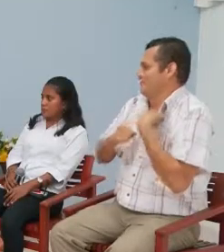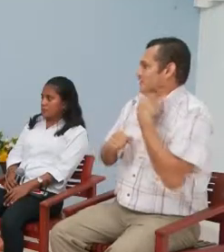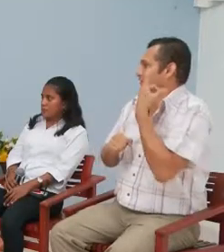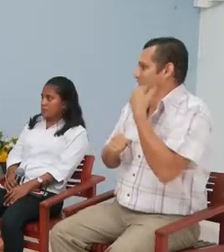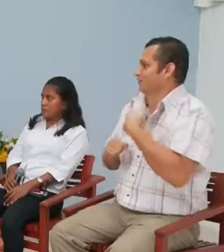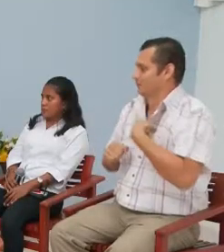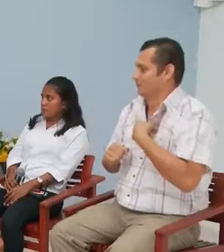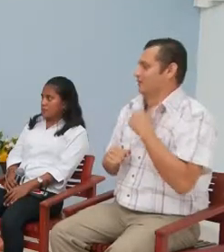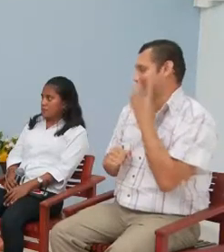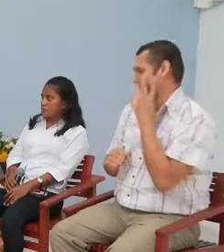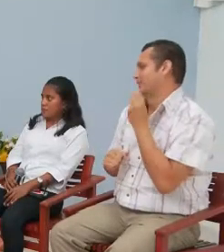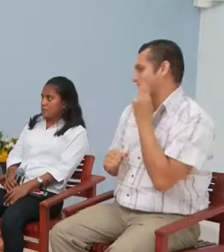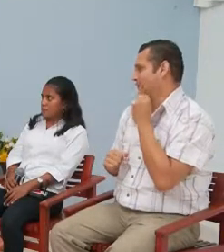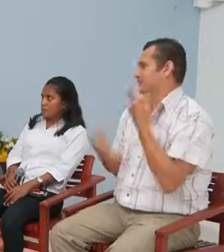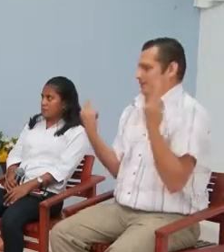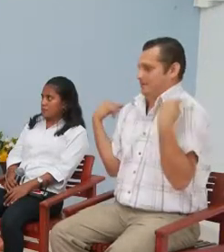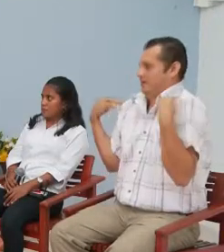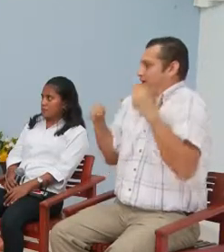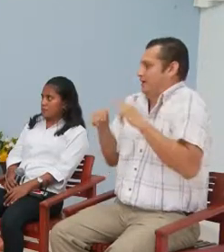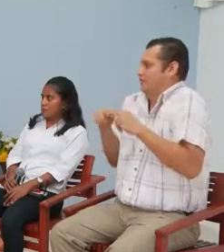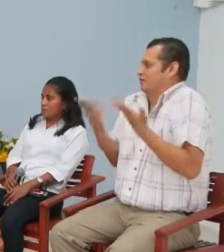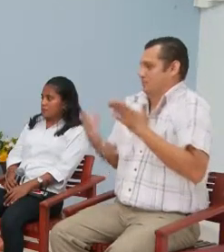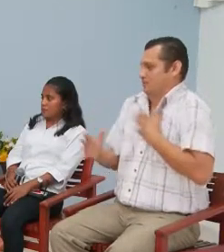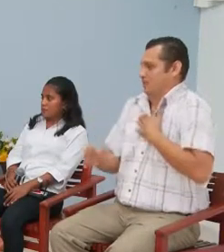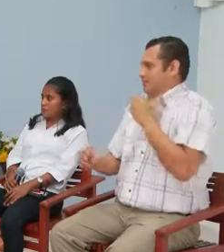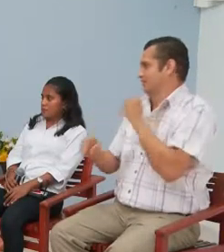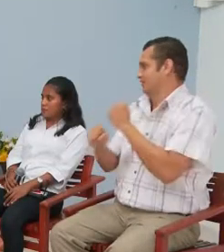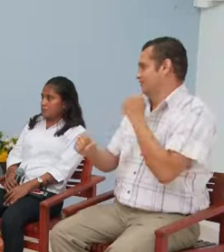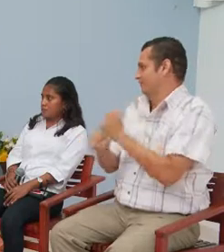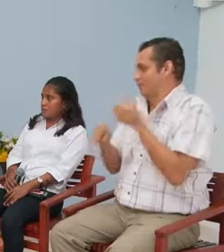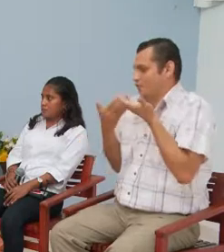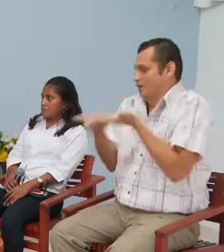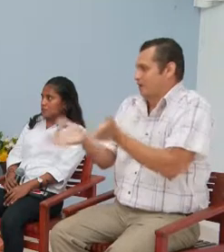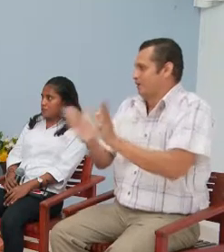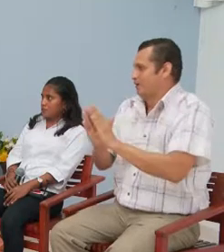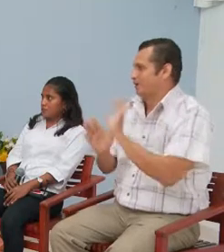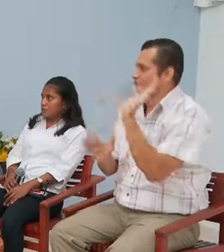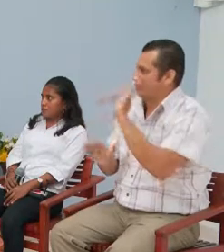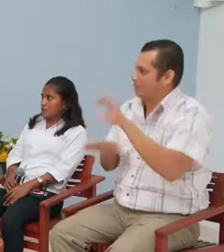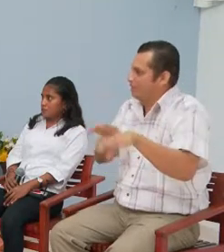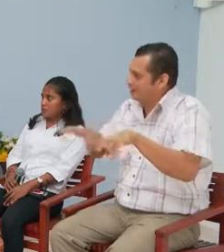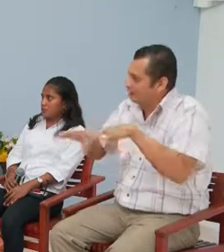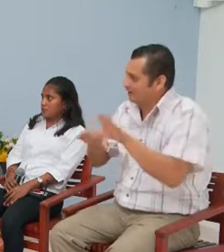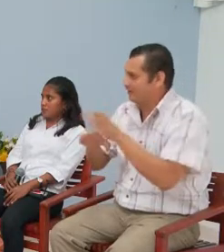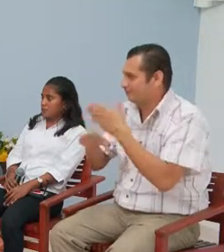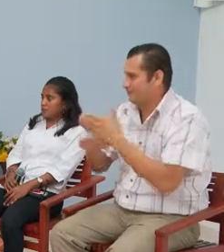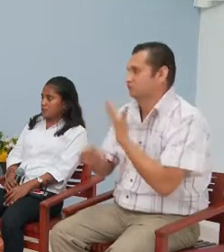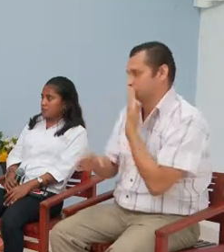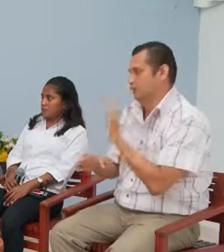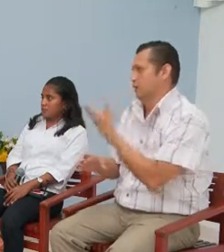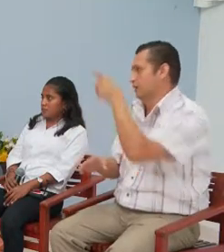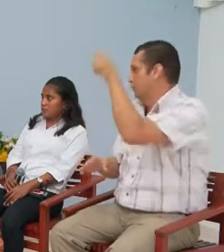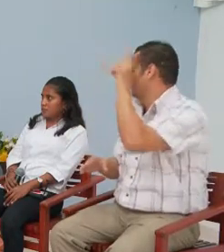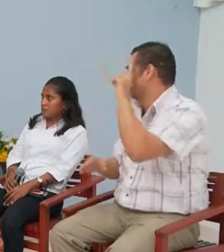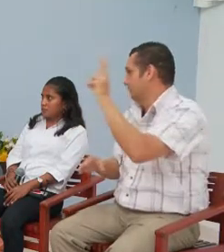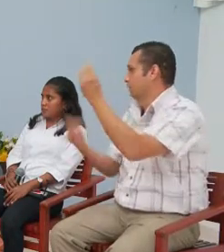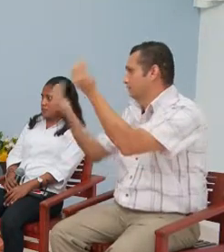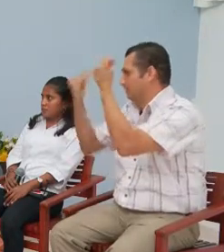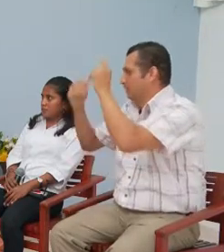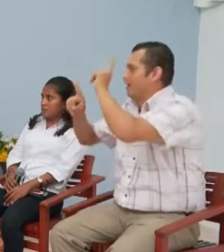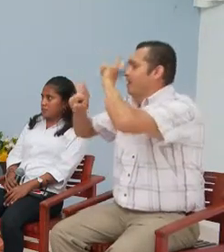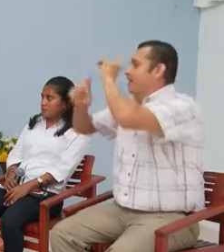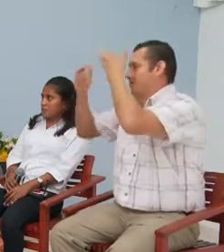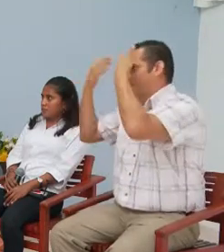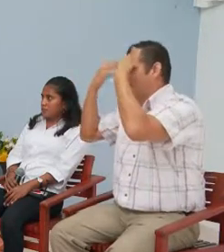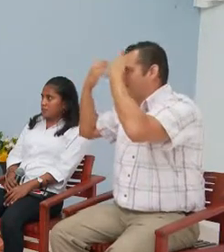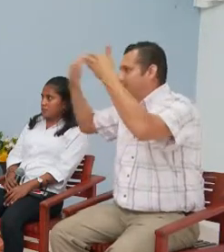los alumnos ayudarlos para que ellos me entiendan a través de mi experiencia? Como maestro, mi trabajo, las diferentes formas y estrategias. Y es bueno,